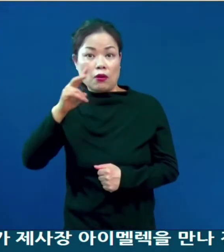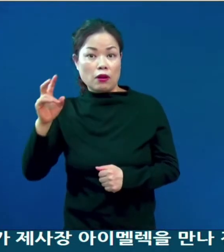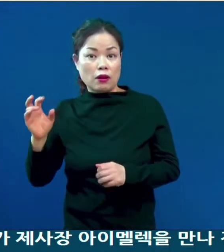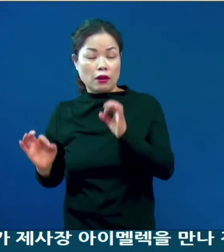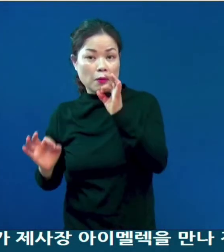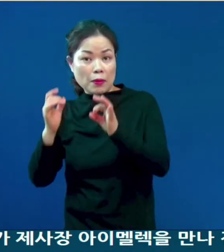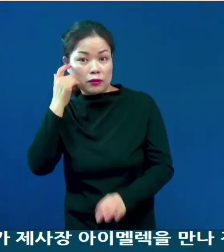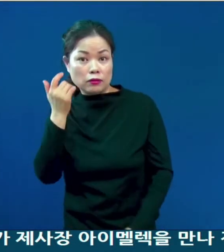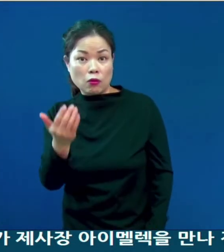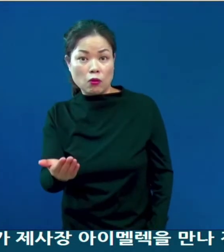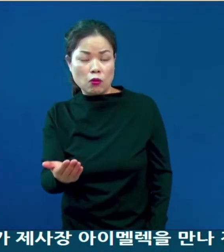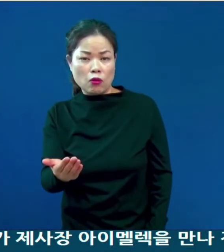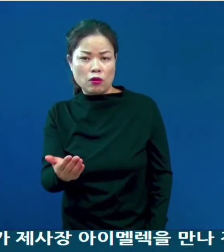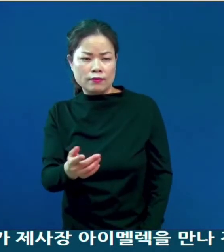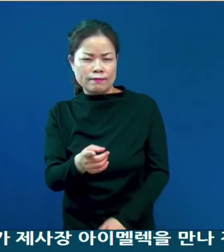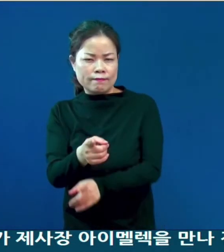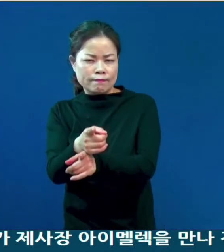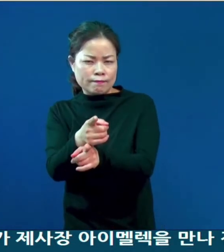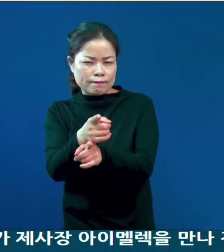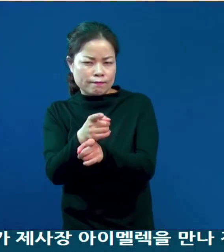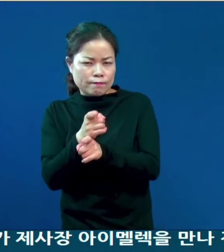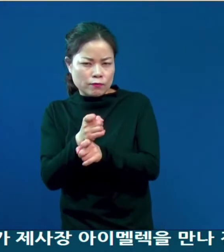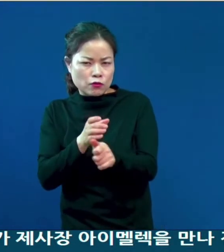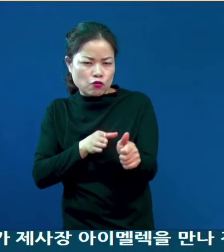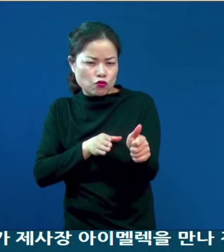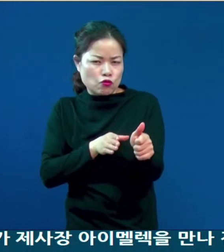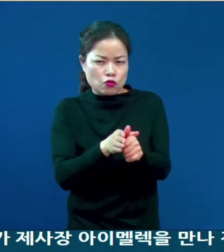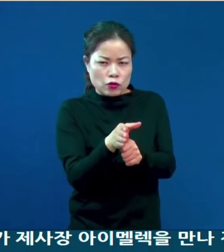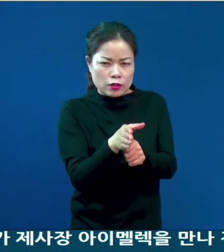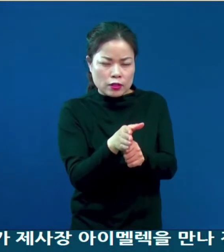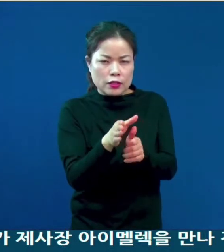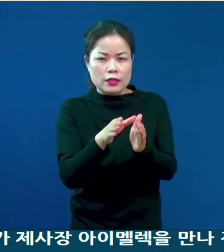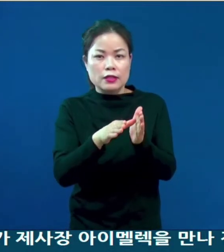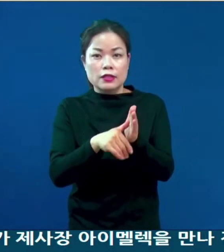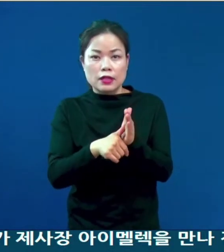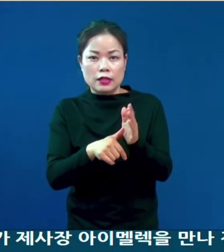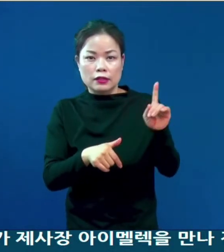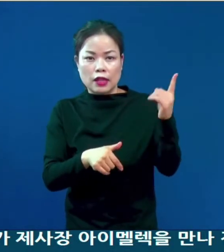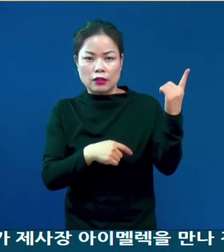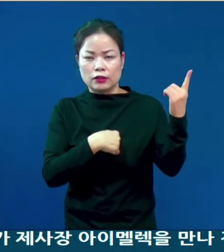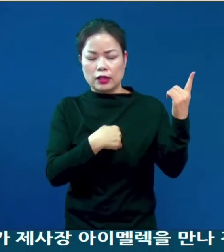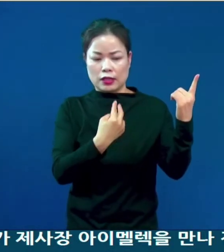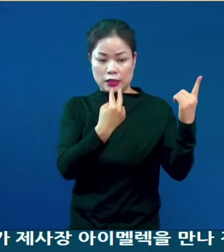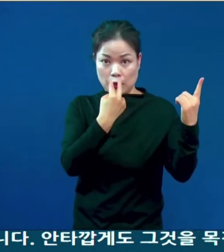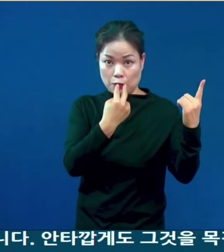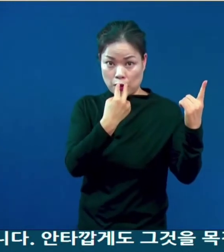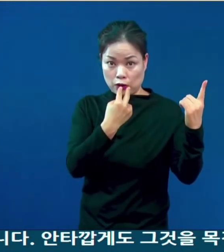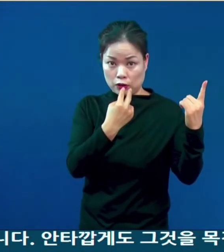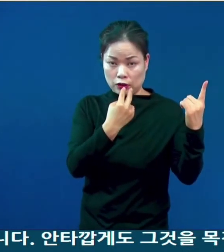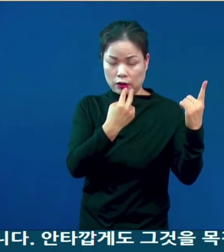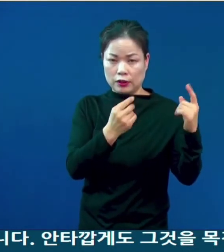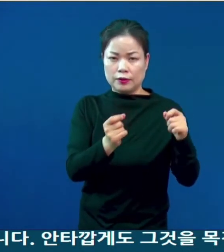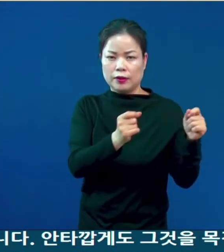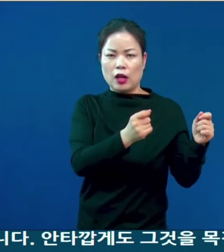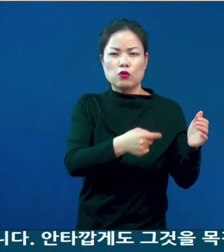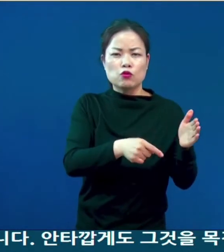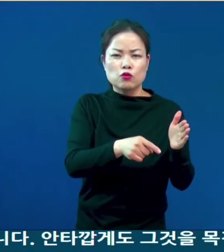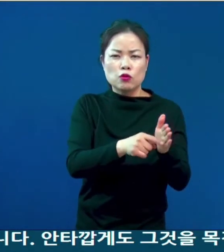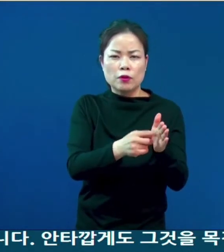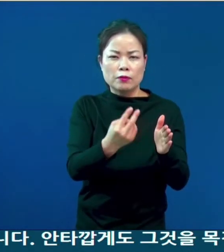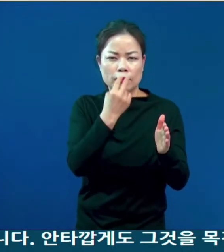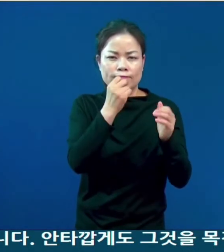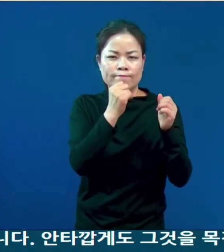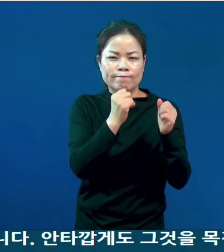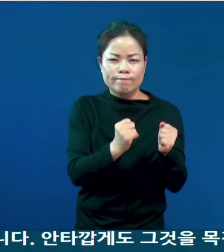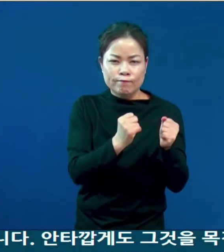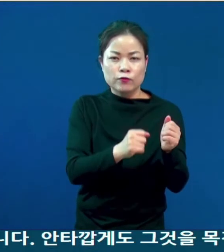있었겠습니까? 복수하고 죽이기 위해서 달려오고 있는 그때에 다윗은 자신의 생명을 부지하기 위해서, 목숨을